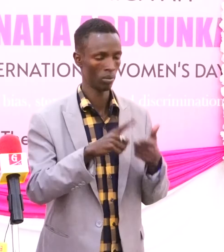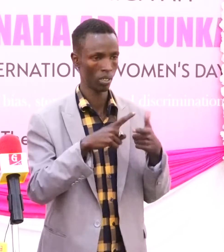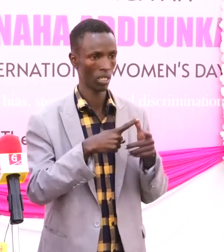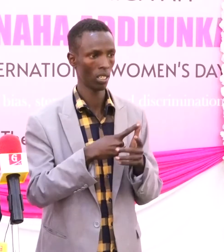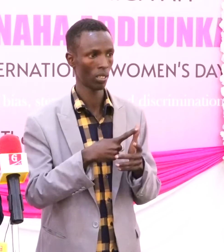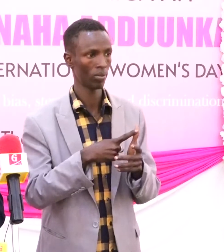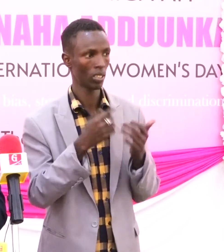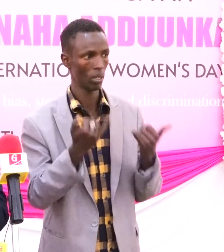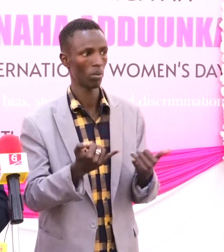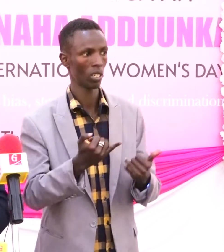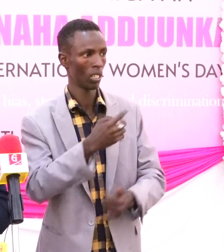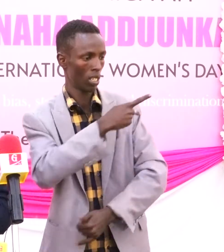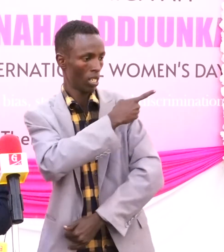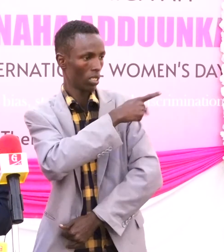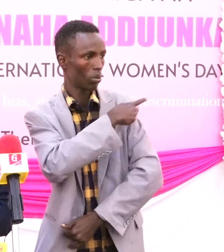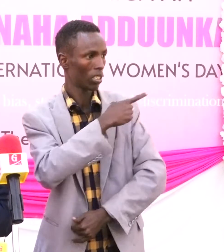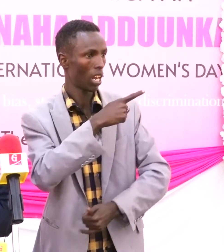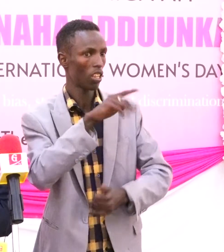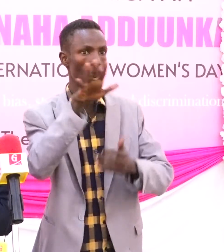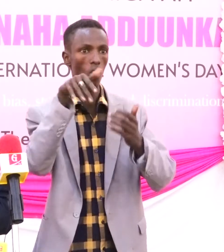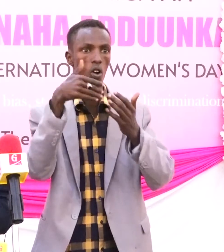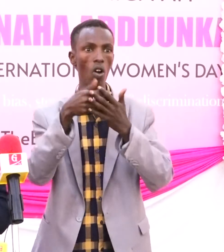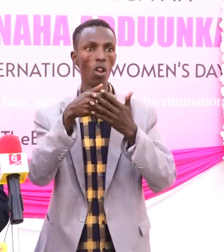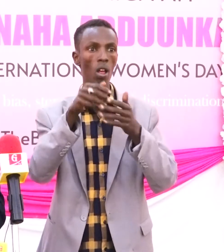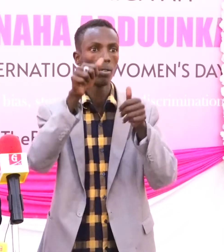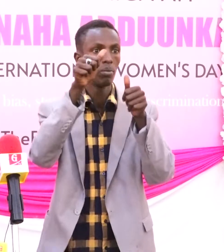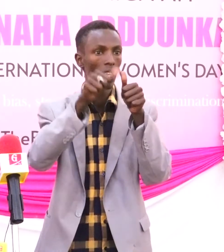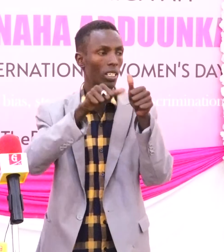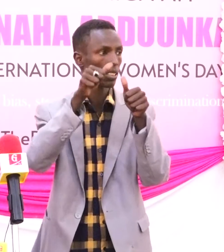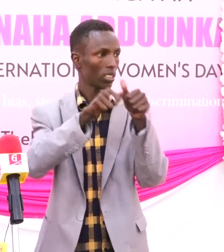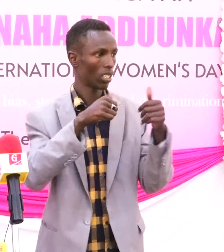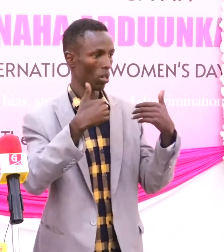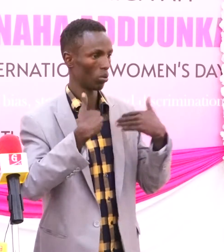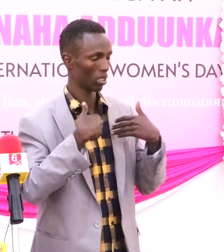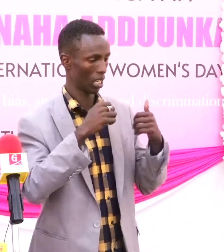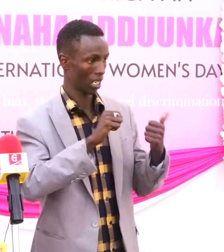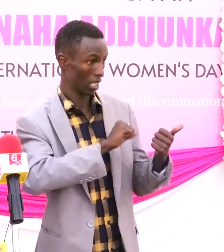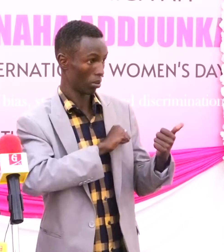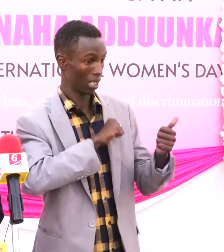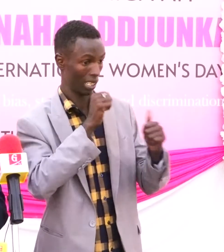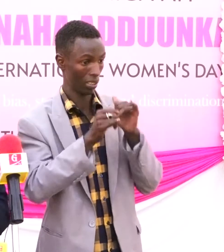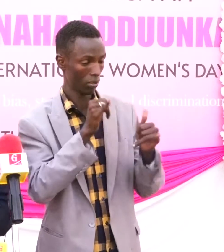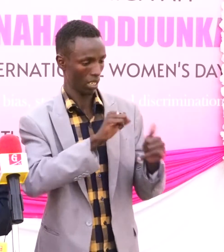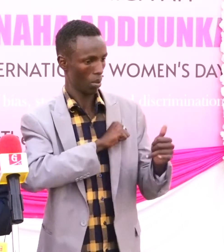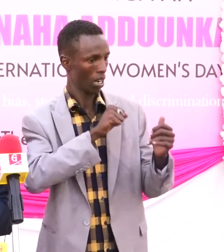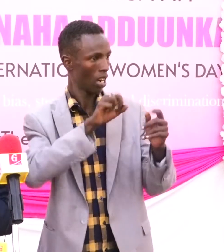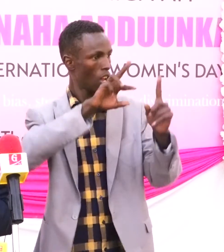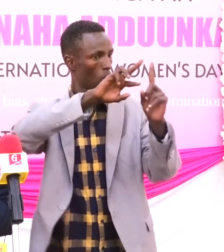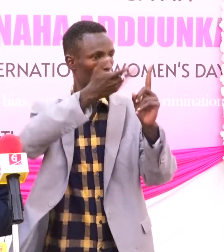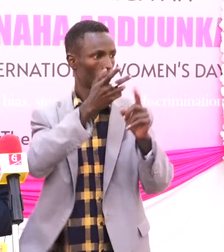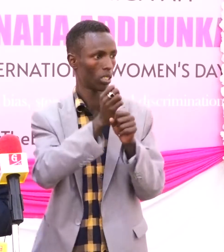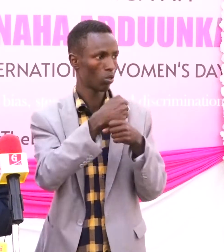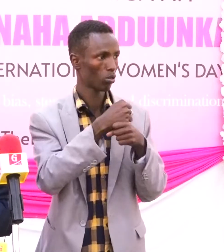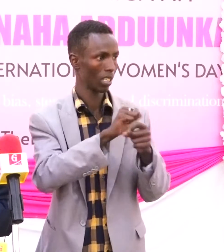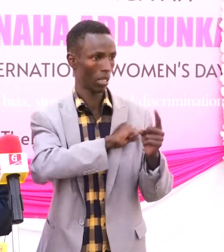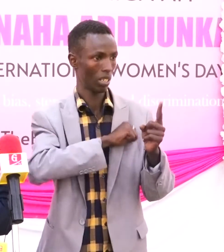oo dhan ay ka furan yihiin wax la yidhaahdo stop centers oo ah meelaha lagula tacaalo hooyada ay ku timaado tacadiyada